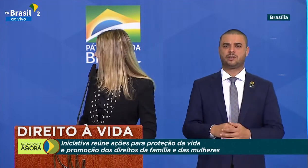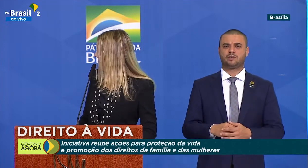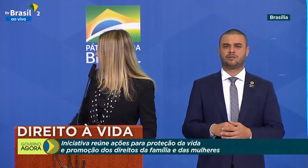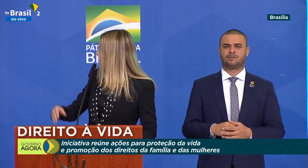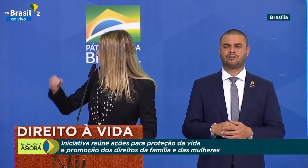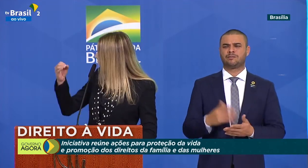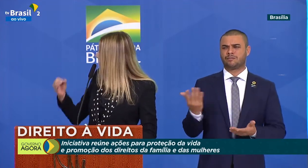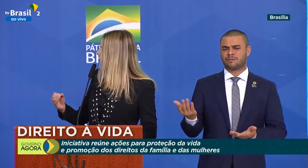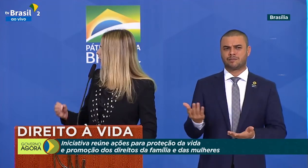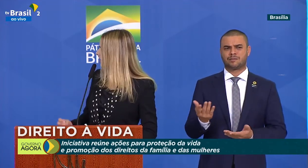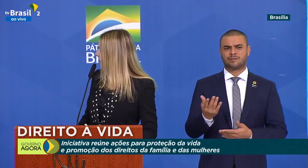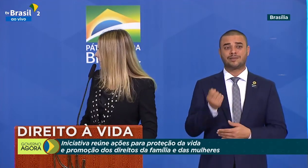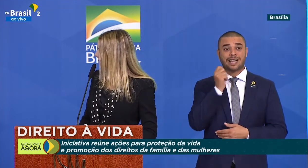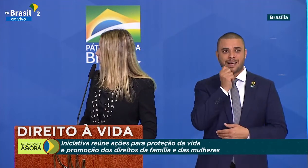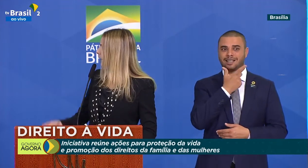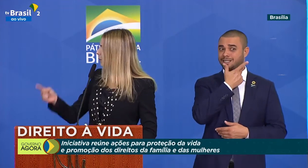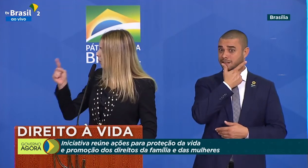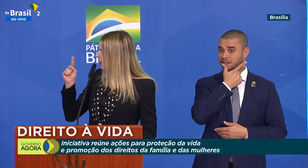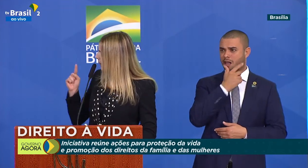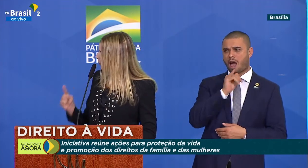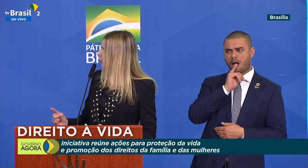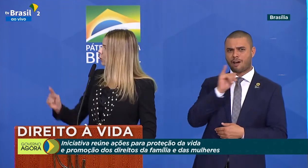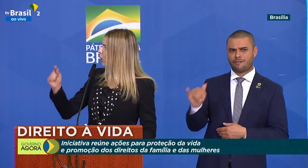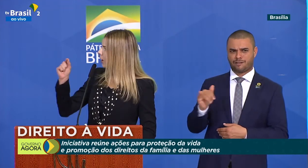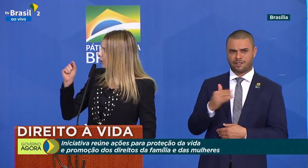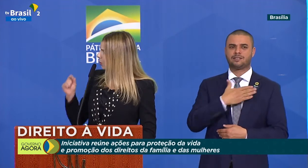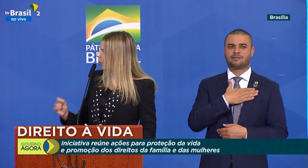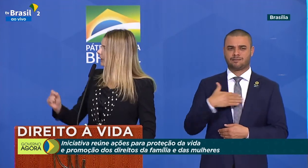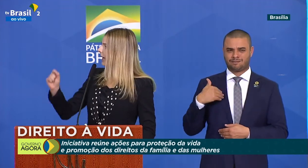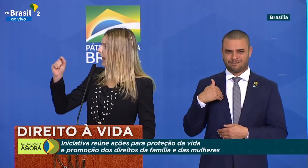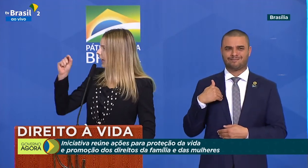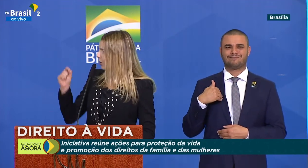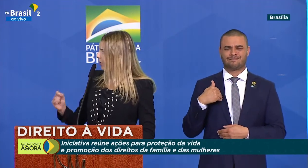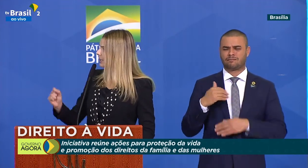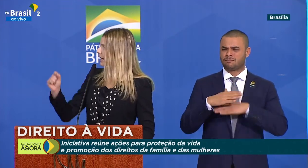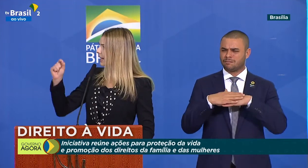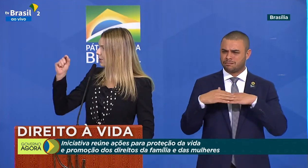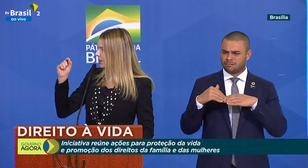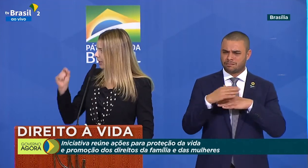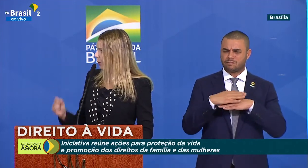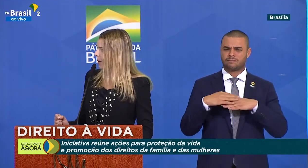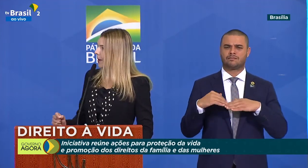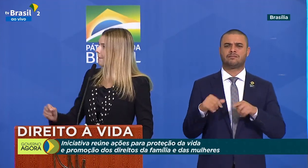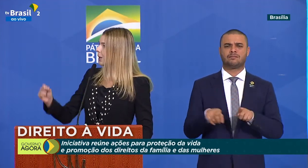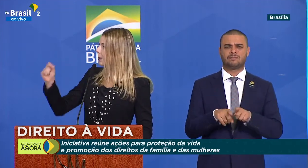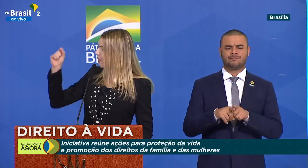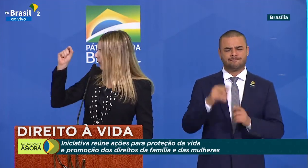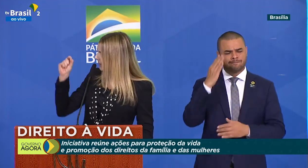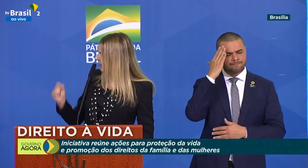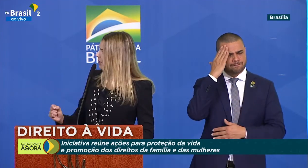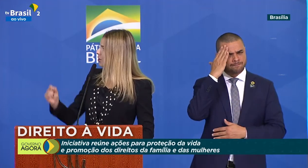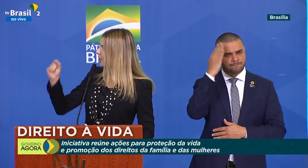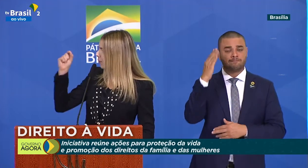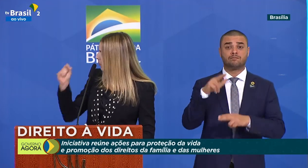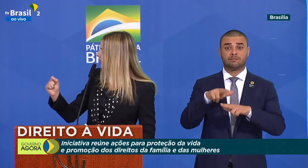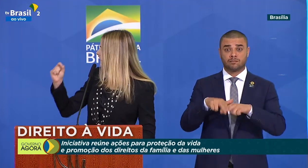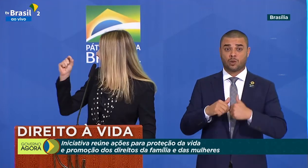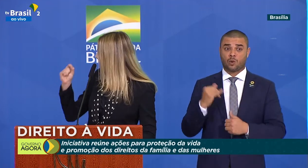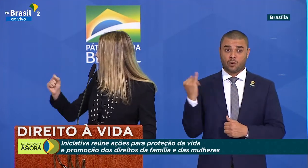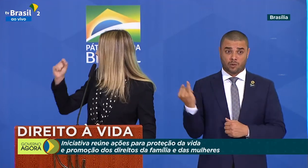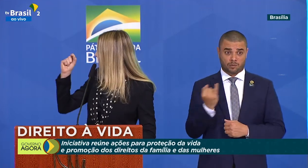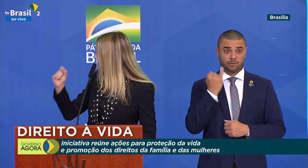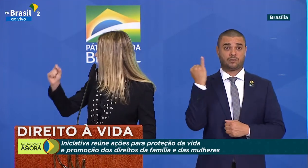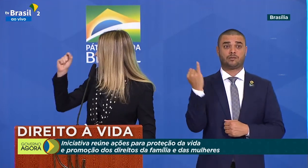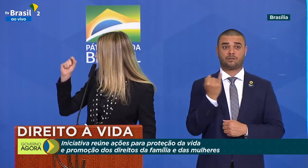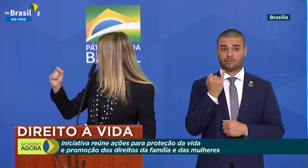todo nosso carinho todo o nosso reconhecimento e sobretudo toda a nossa gratidão pelo importante